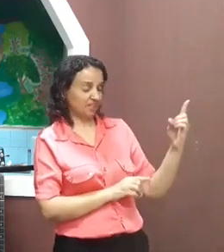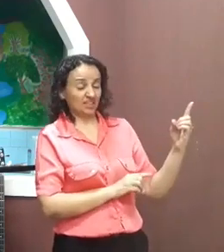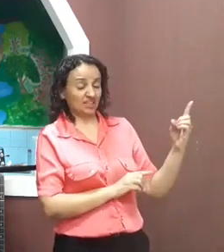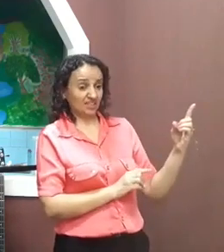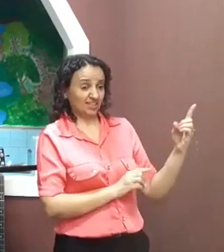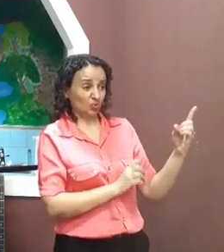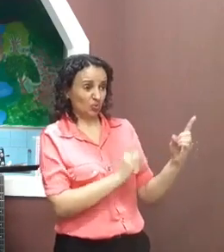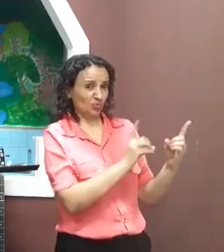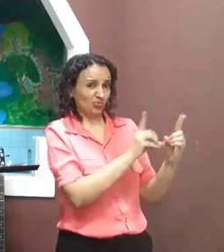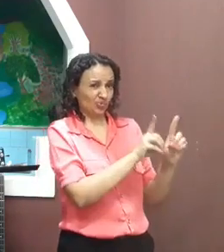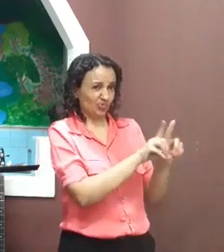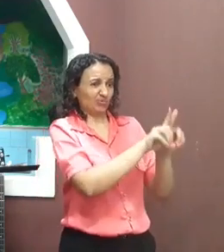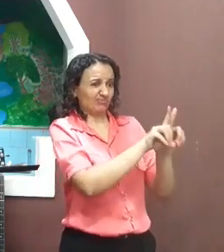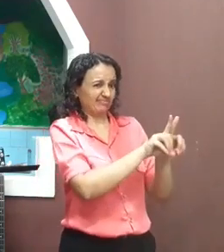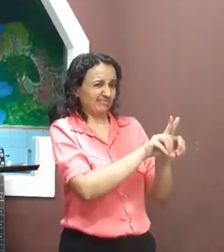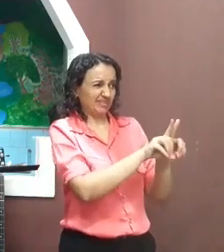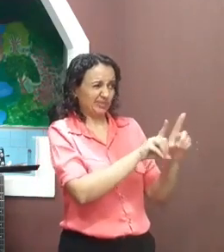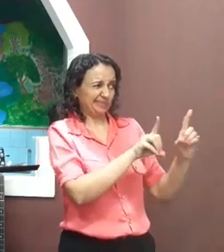É isso aí.